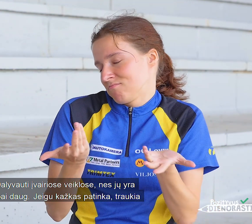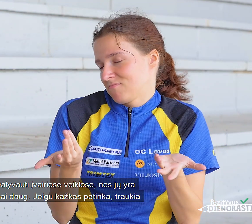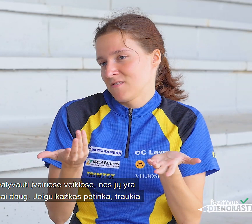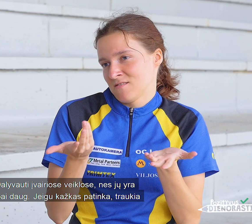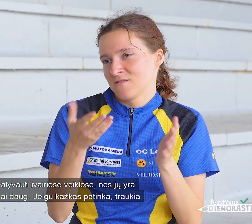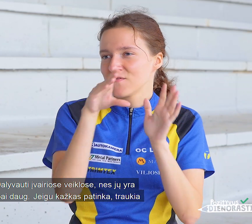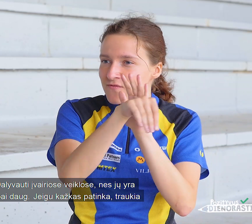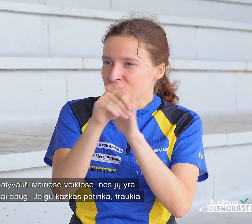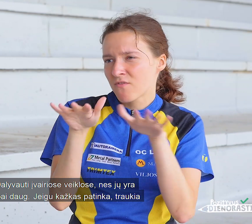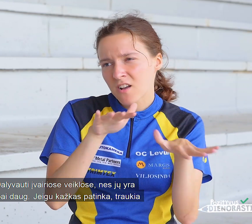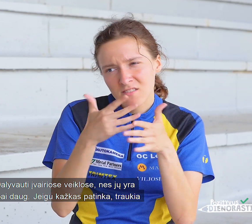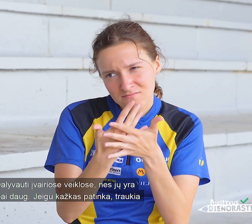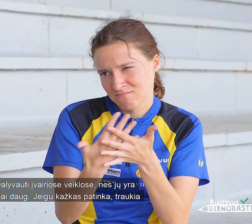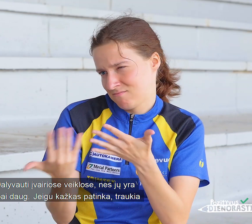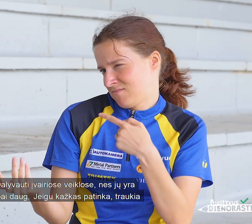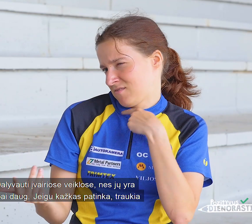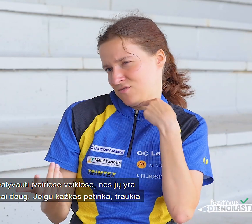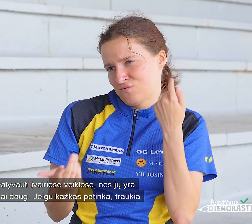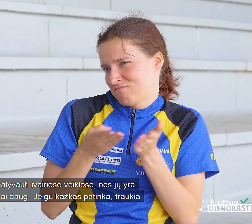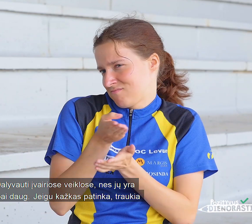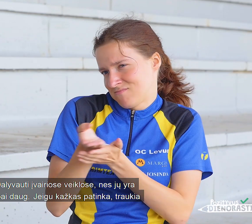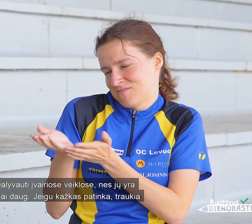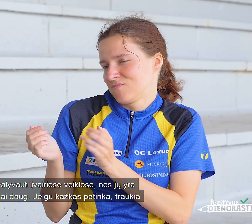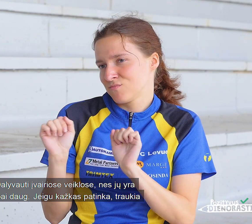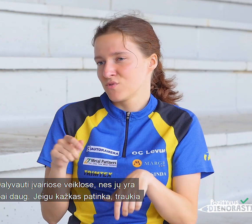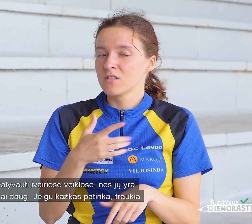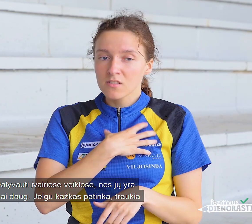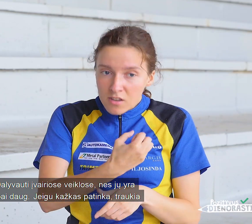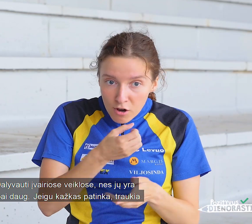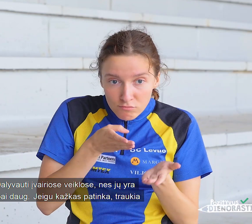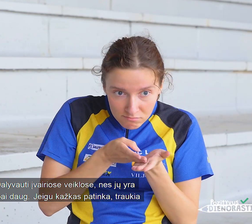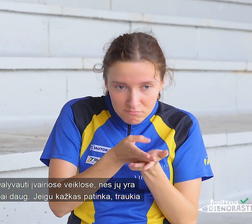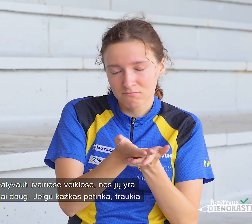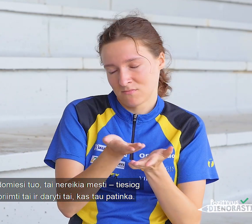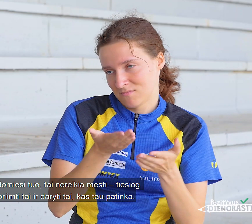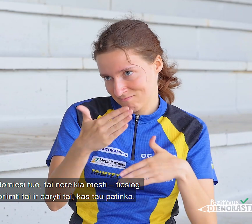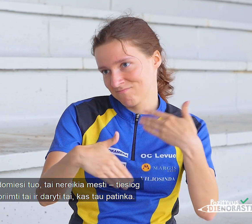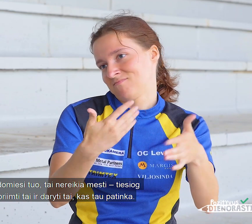Dalyvauti įvairiose užimtumo veiklose, nes jų yra labai daug. Jeigu kažkas patinka, traukia ir domiesi tuo,